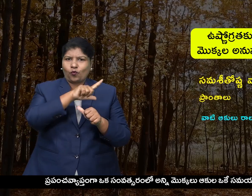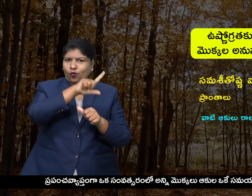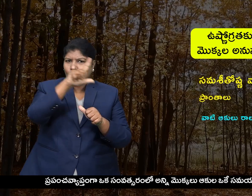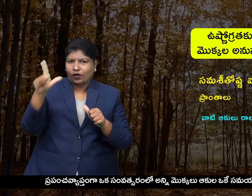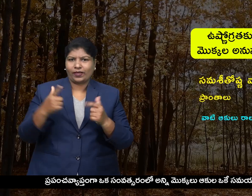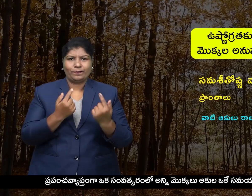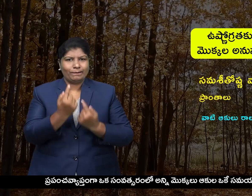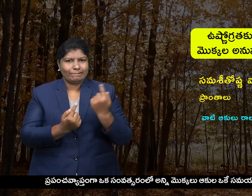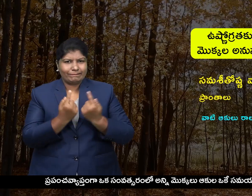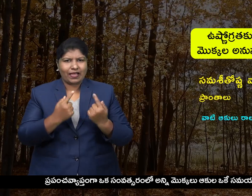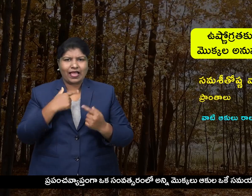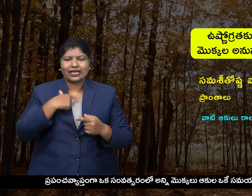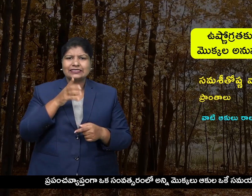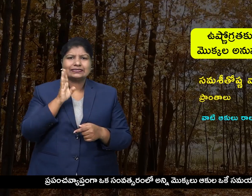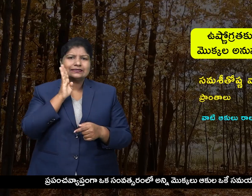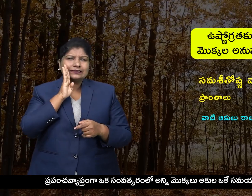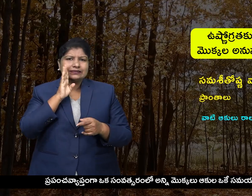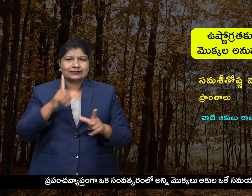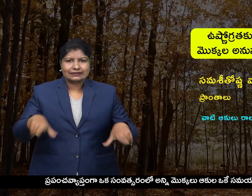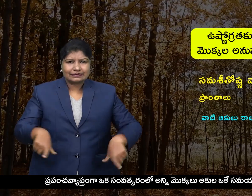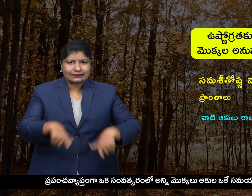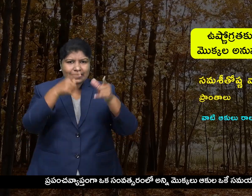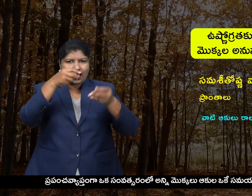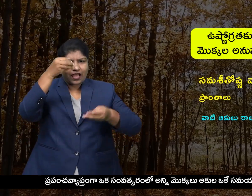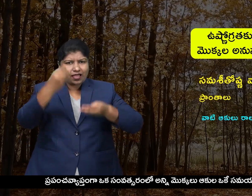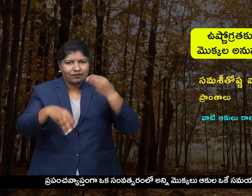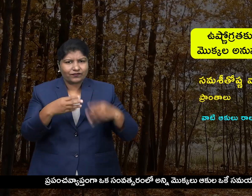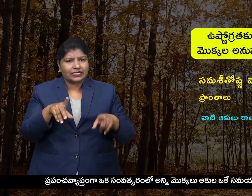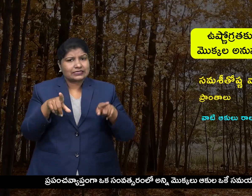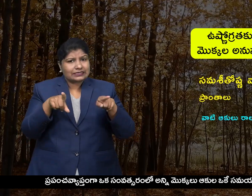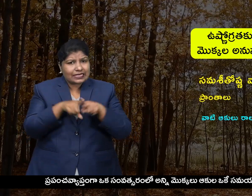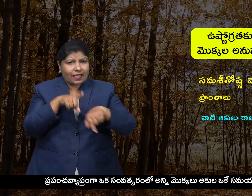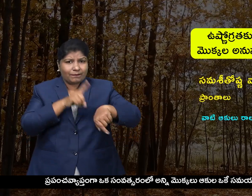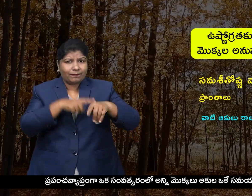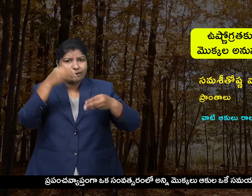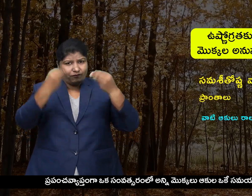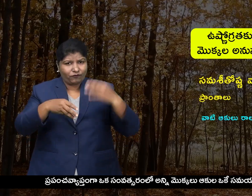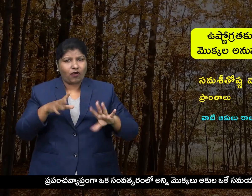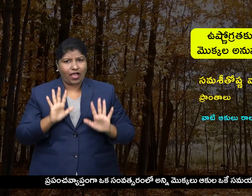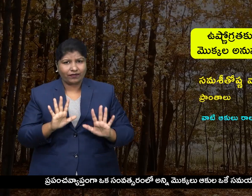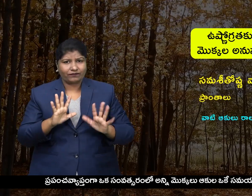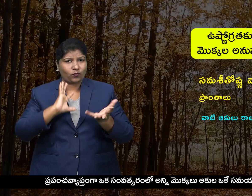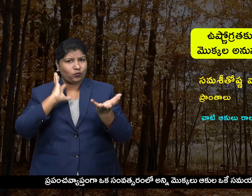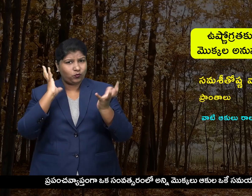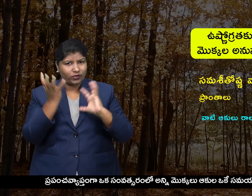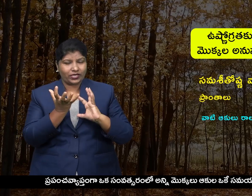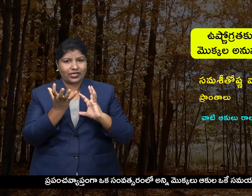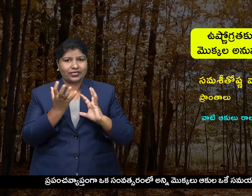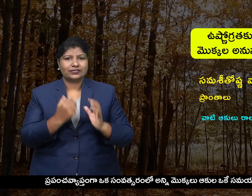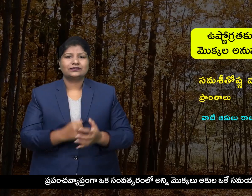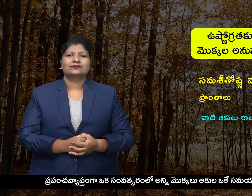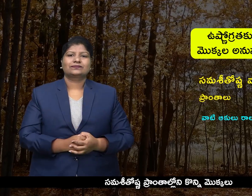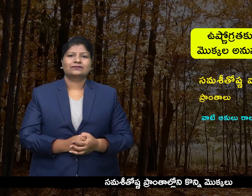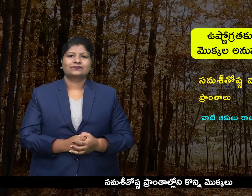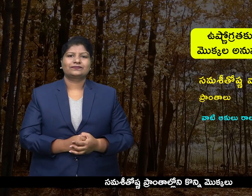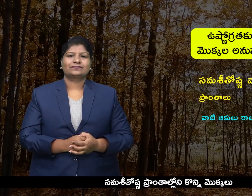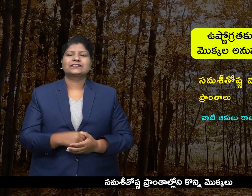ప్రపంచవ్యాప్తంగా ఒక సంవత్సరంలో అన్ని మొక్కలు ఆకు ఒకే సమయంలో రాలుతున్నాయా?